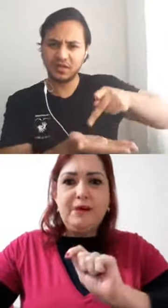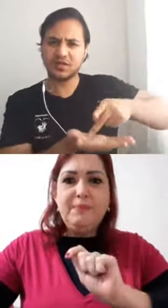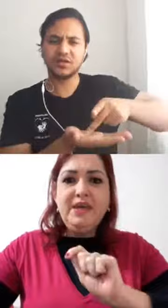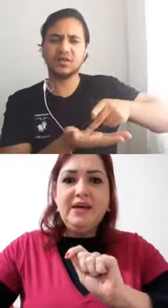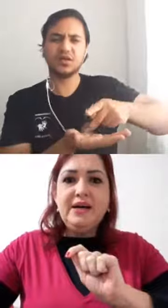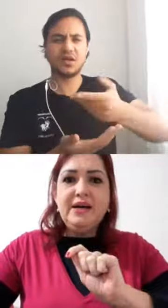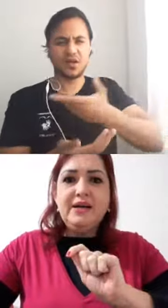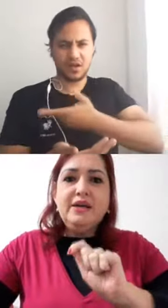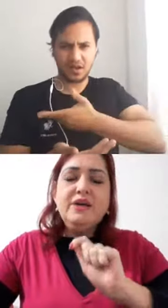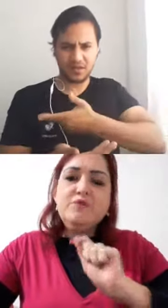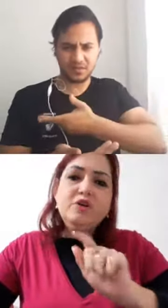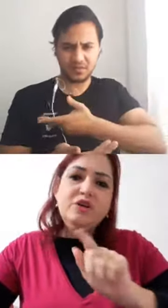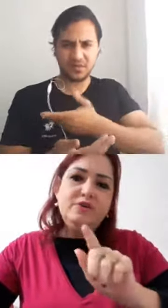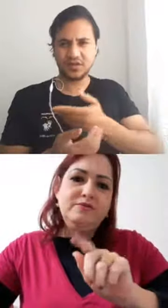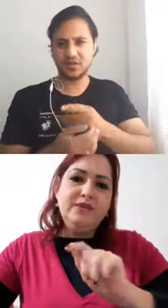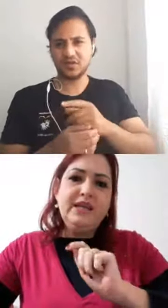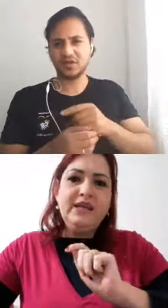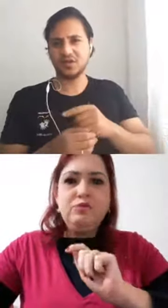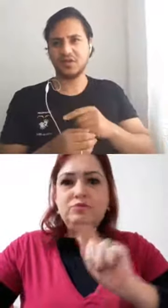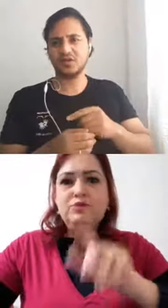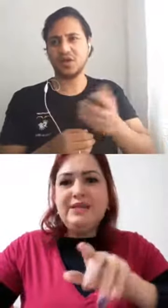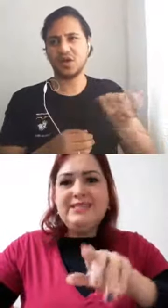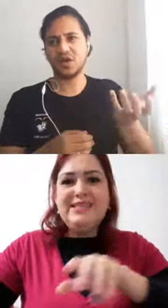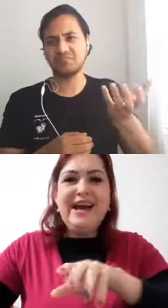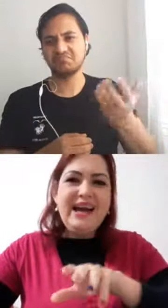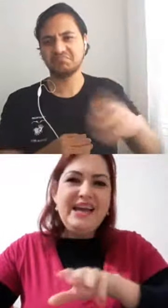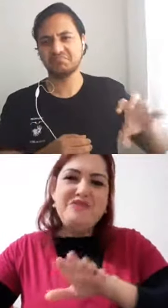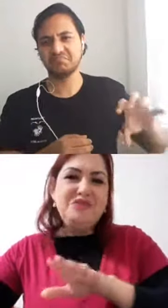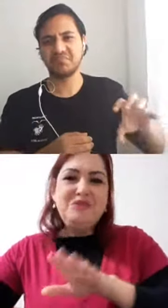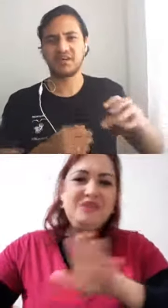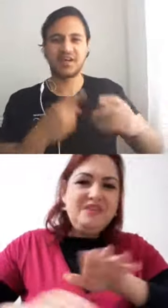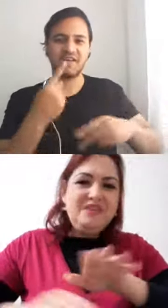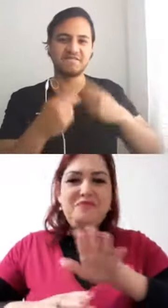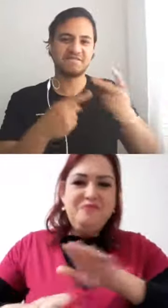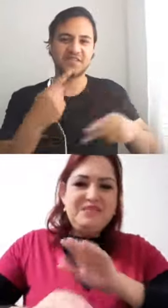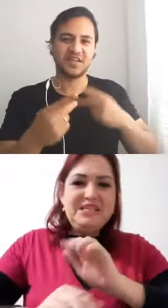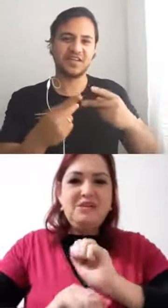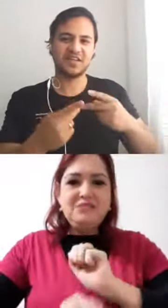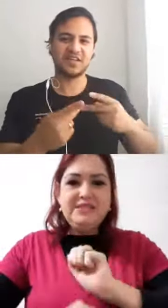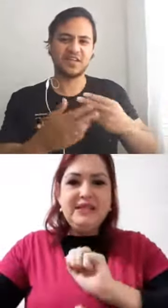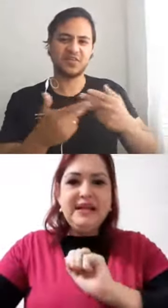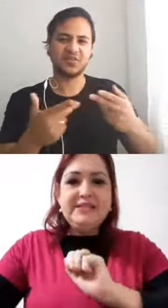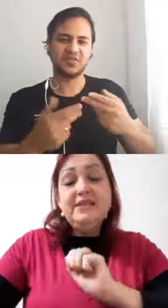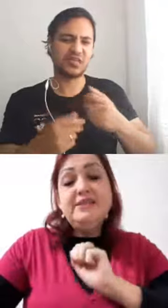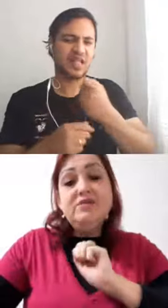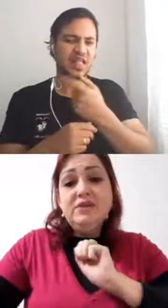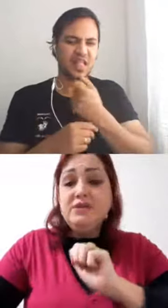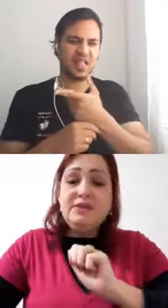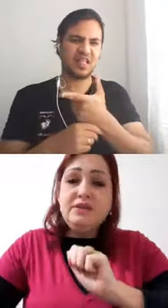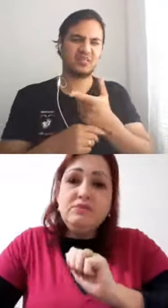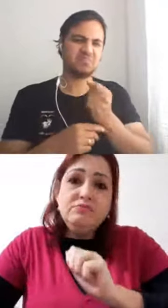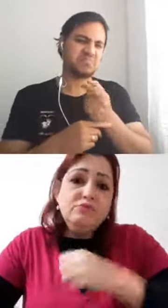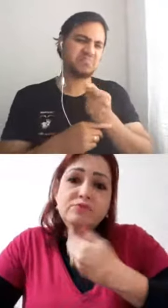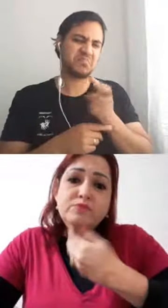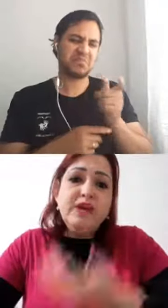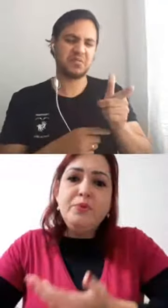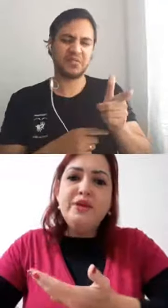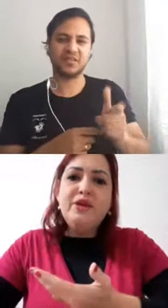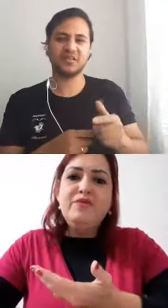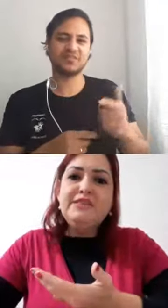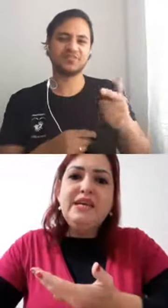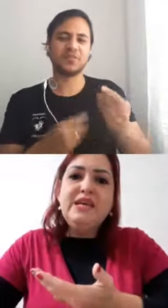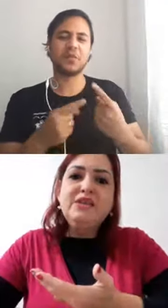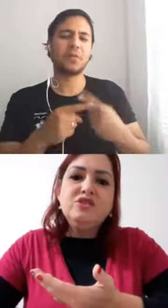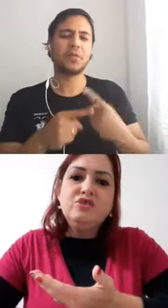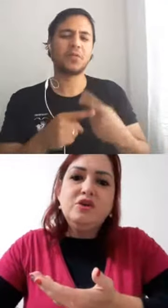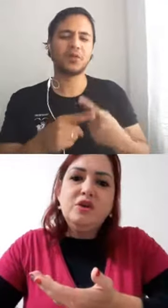sua amiga, eu não vou querer, assim, eu vou fazer algo sem graça. Então não tenho por que eu